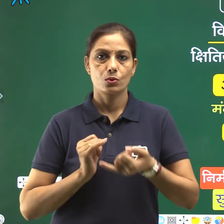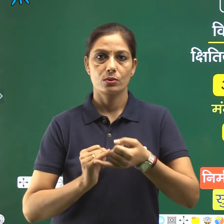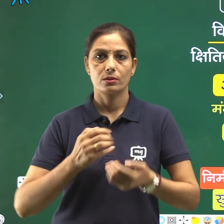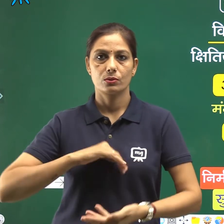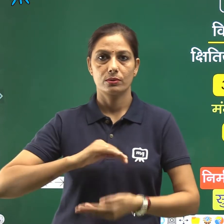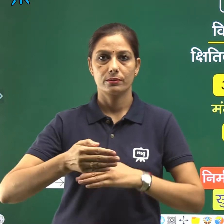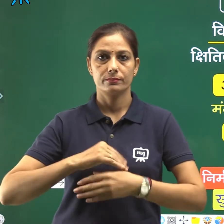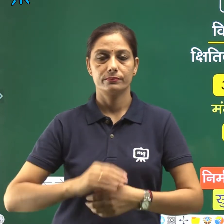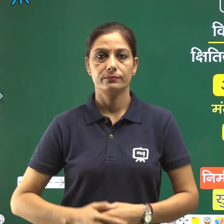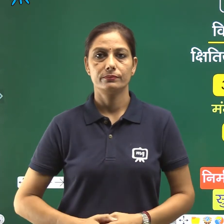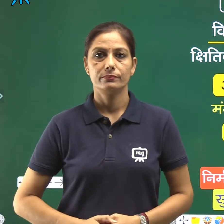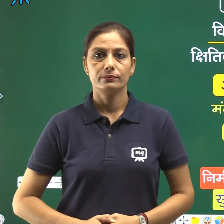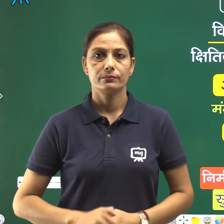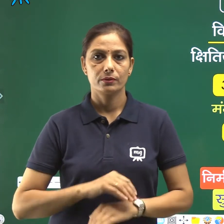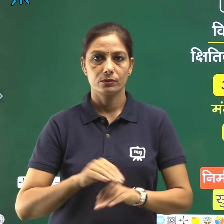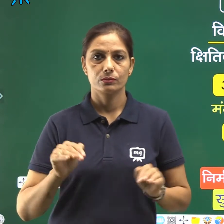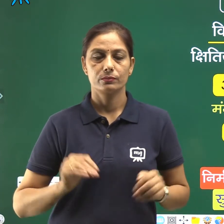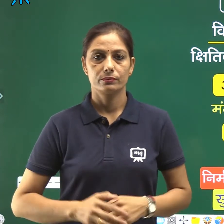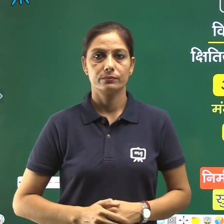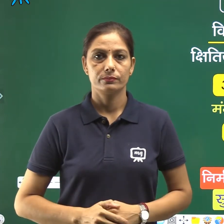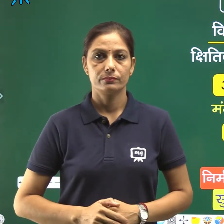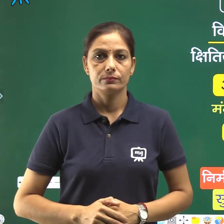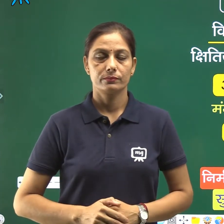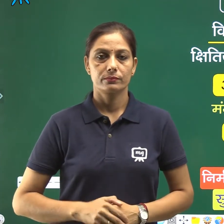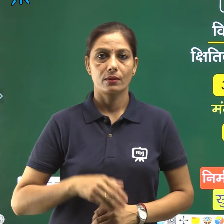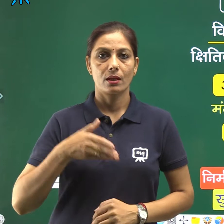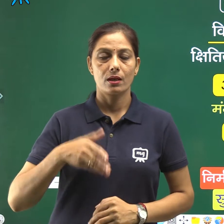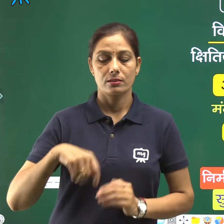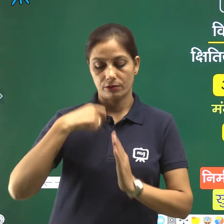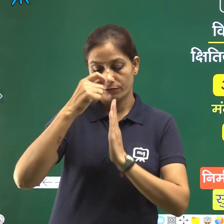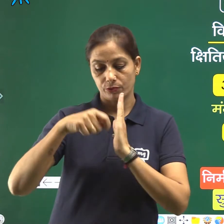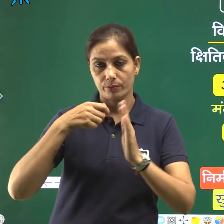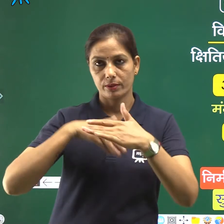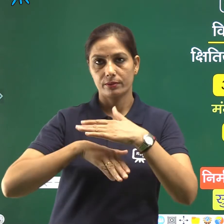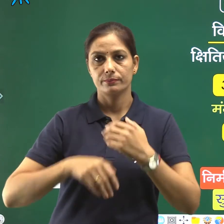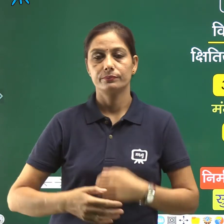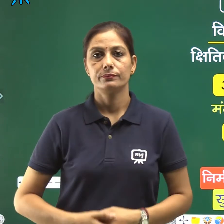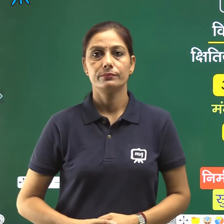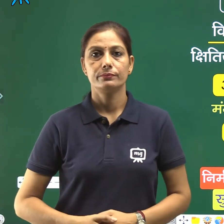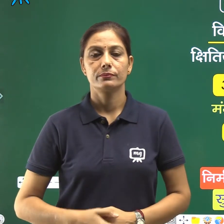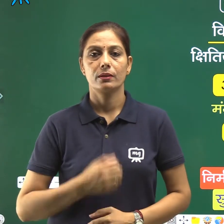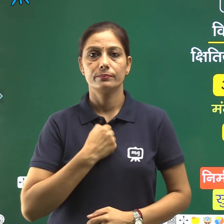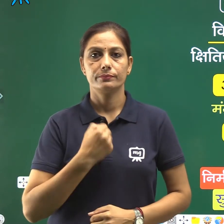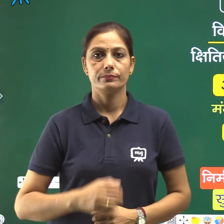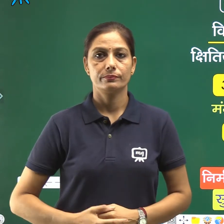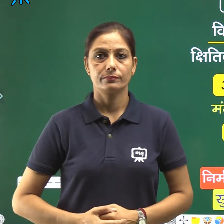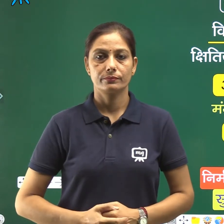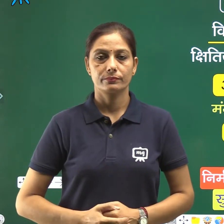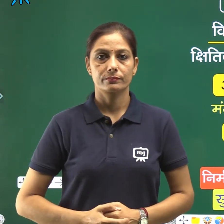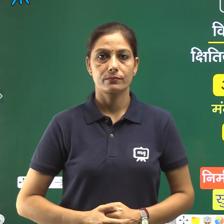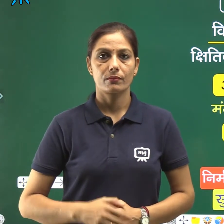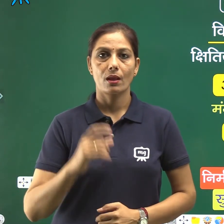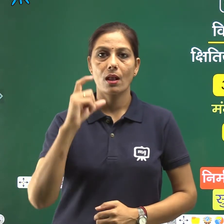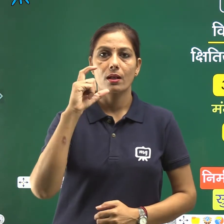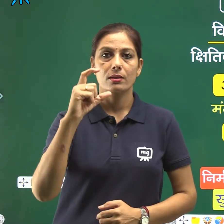सुशीला चौधरी। बच्चों, आज के वीडियो में हम